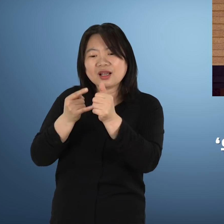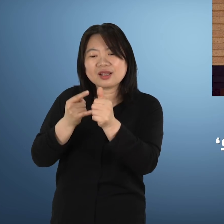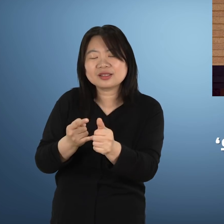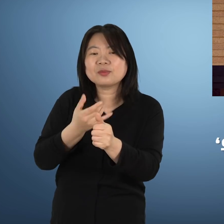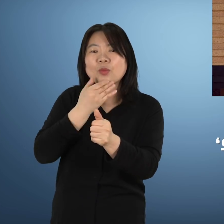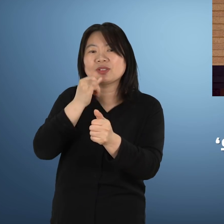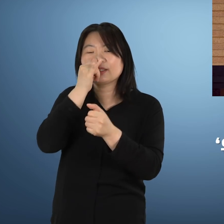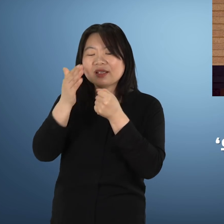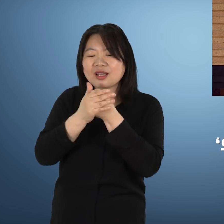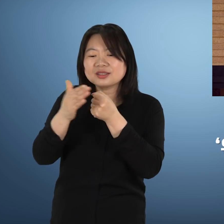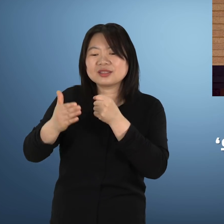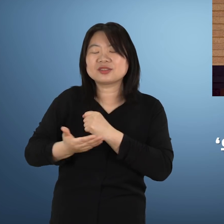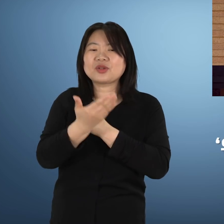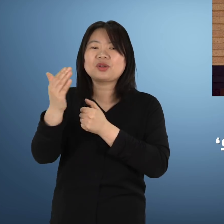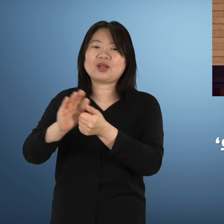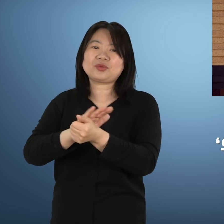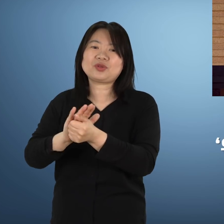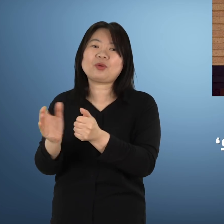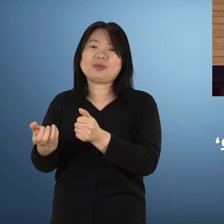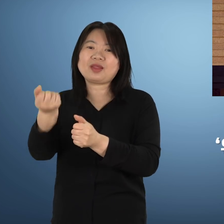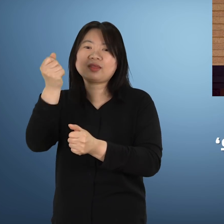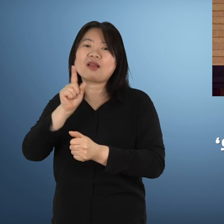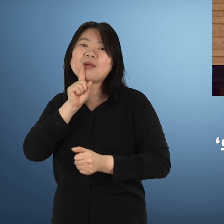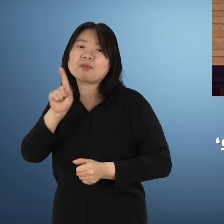것이며. 그러니까